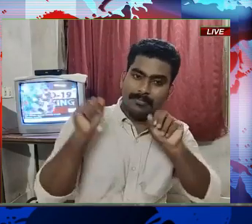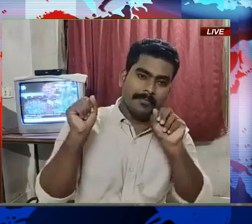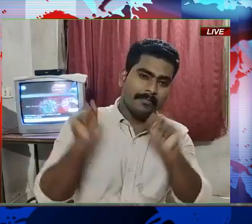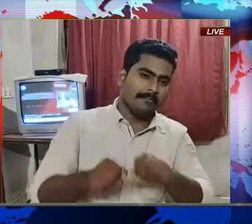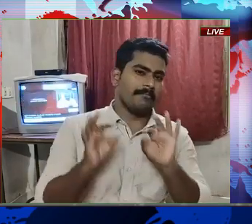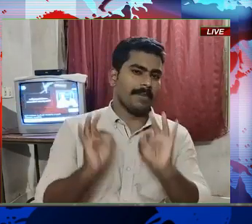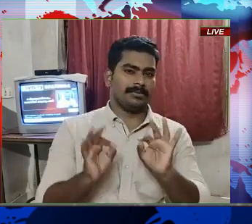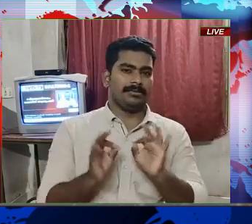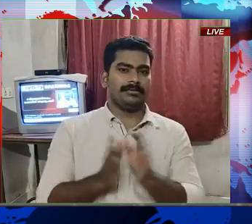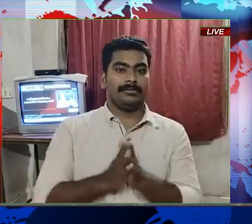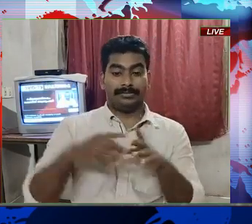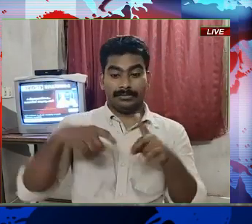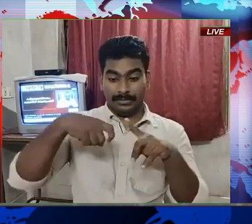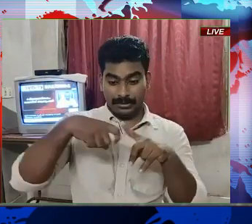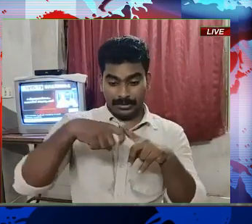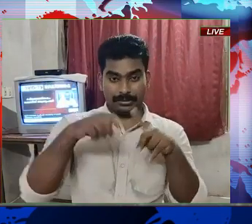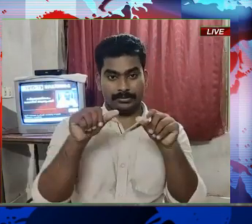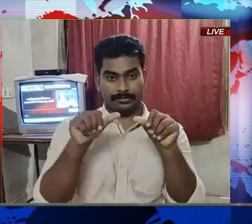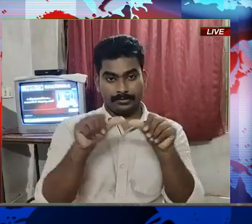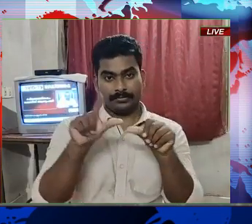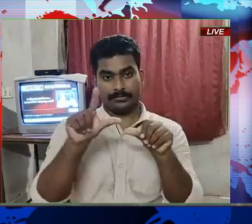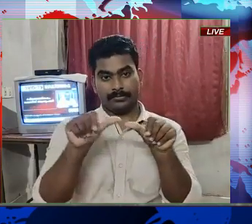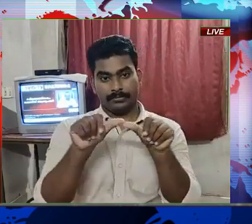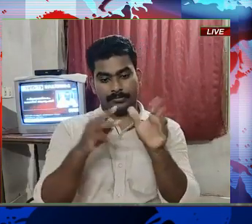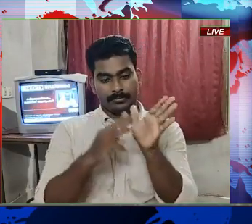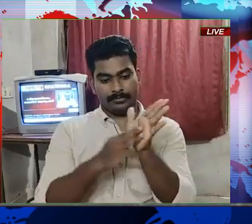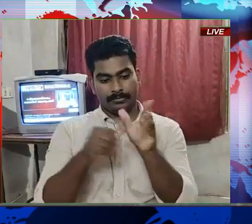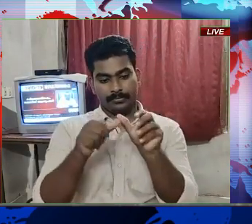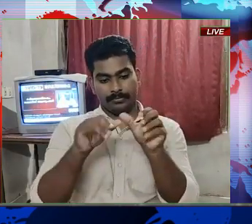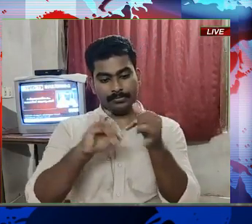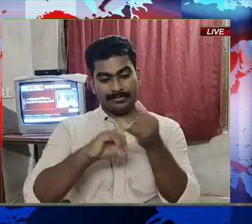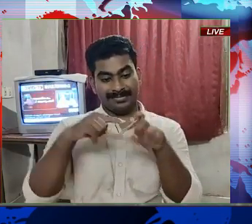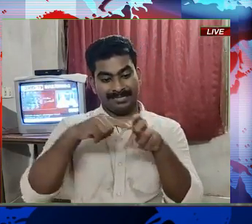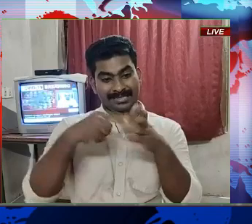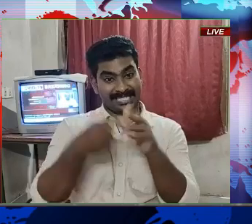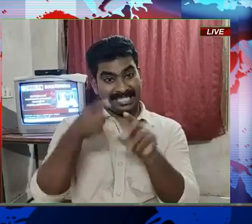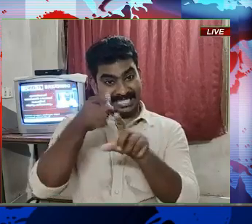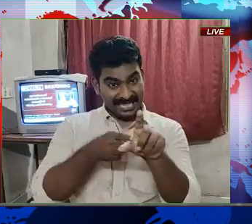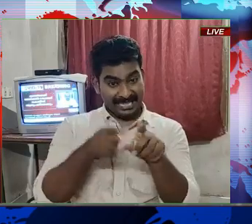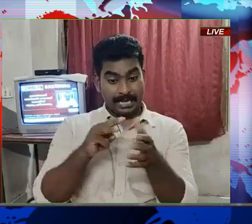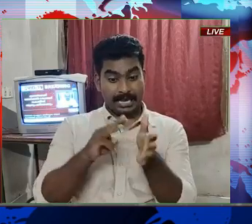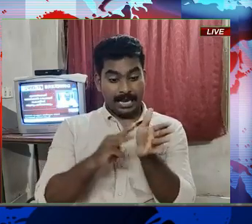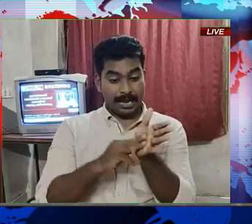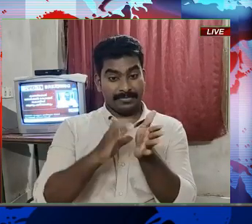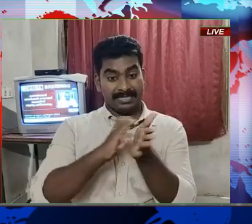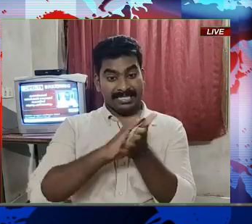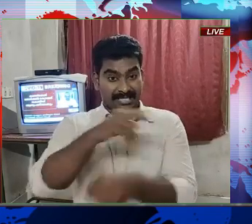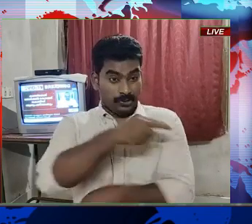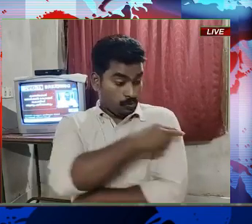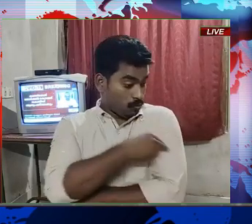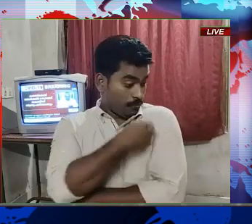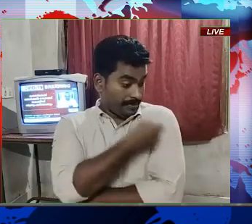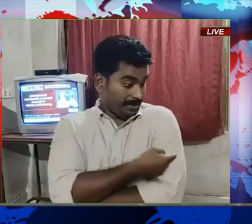ഒഴിവാക്കിയ മാതൃകാപരമായ നടപടി നാം ഇവിടെ ഓർക്കേണ്ടതാണ്.